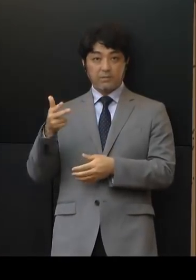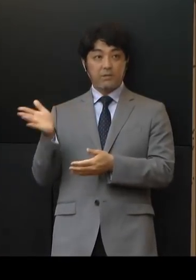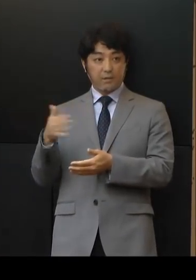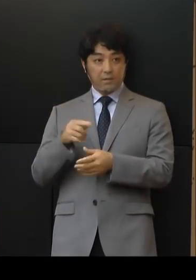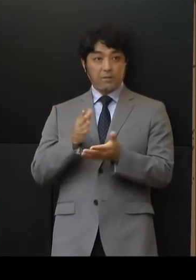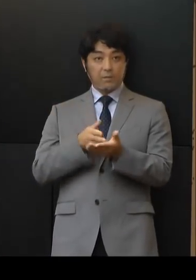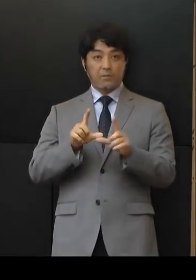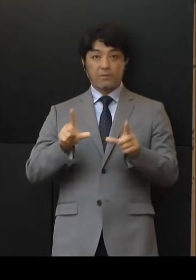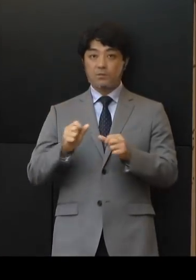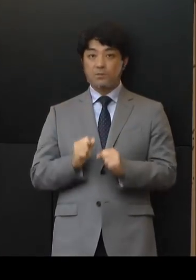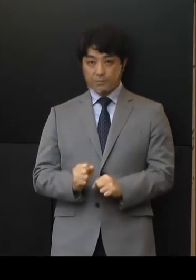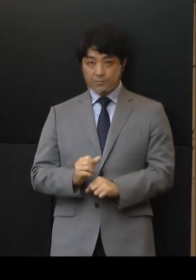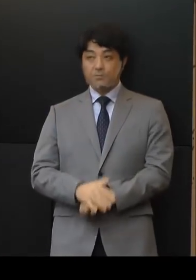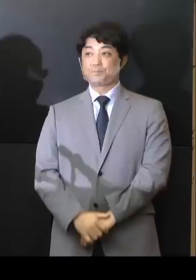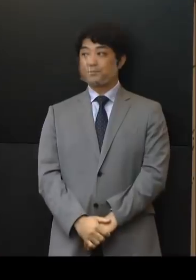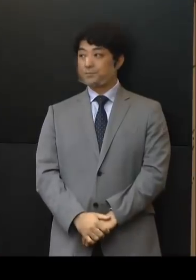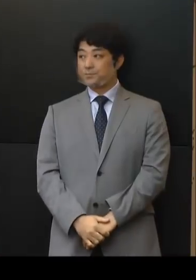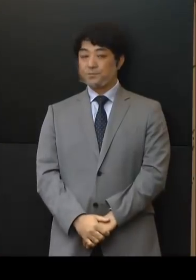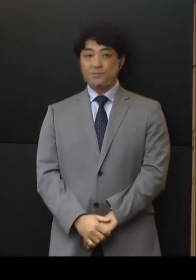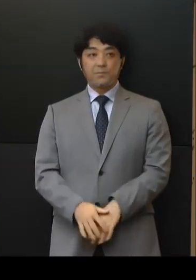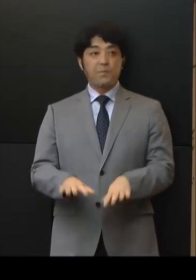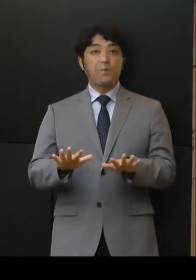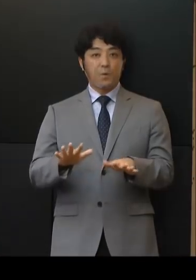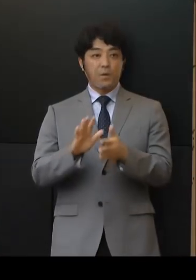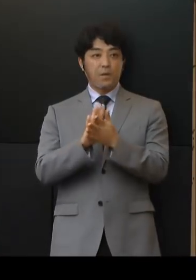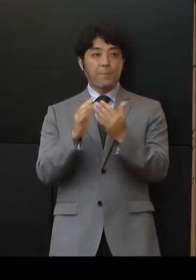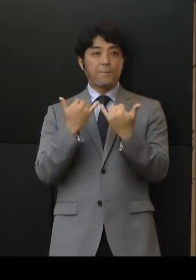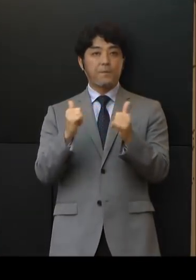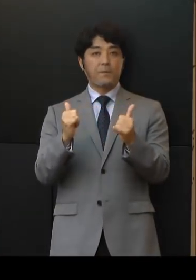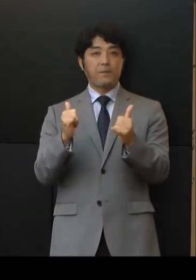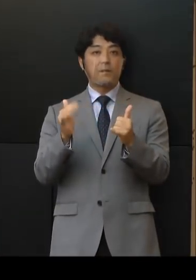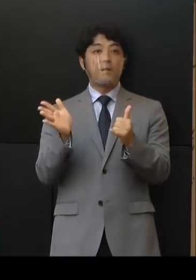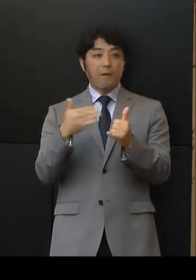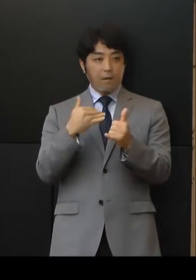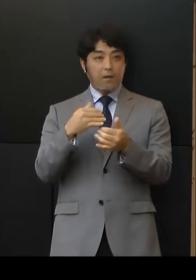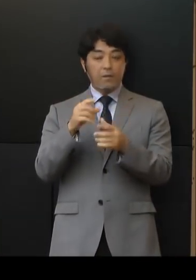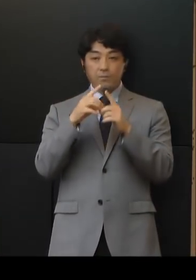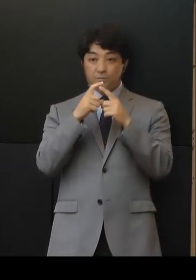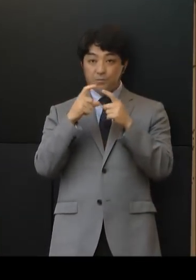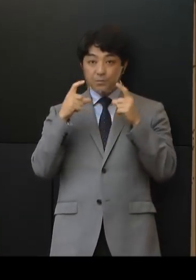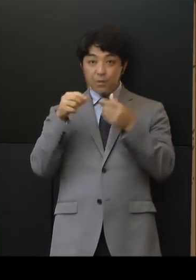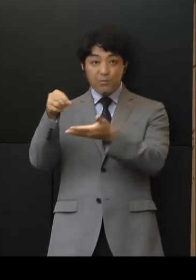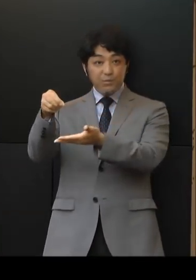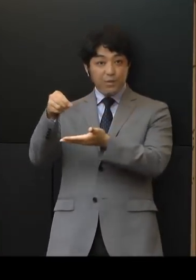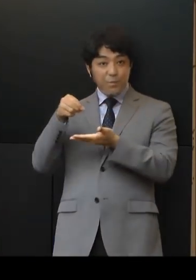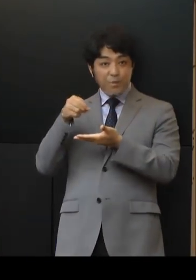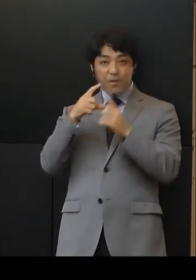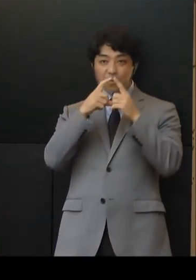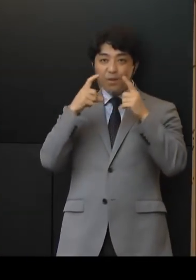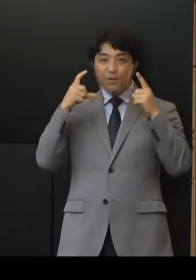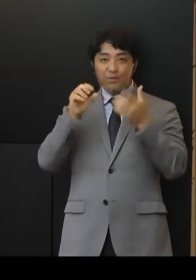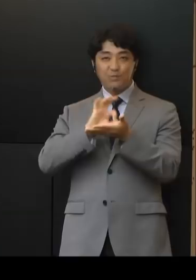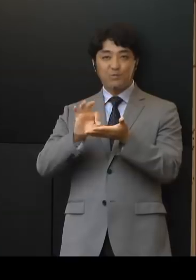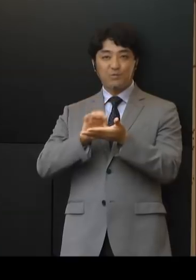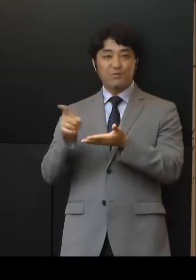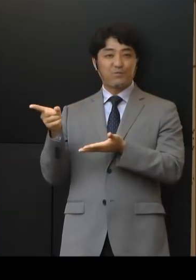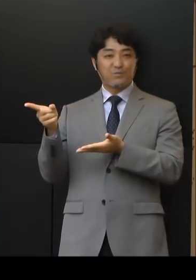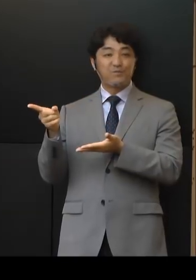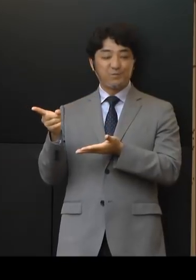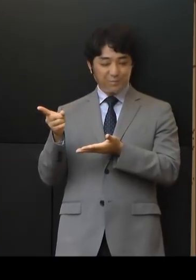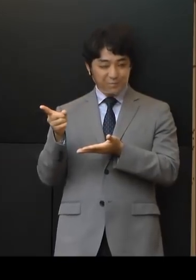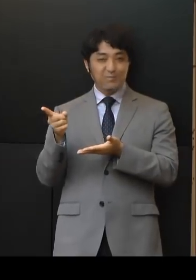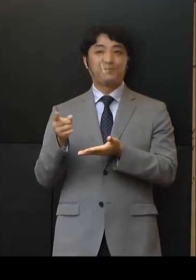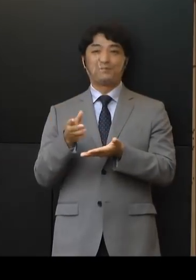願いいたします。 はい、今日は県民の方からプレゼントしていただいたマスクを着用してお伝えしたいと思います。